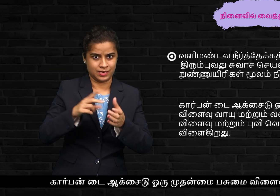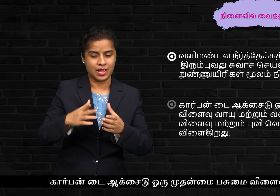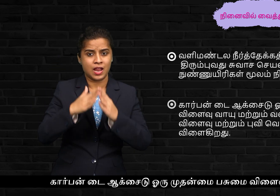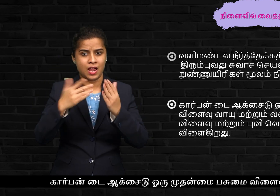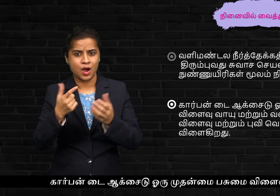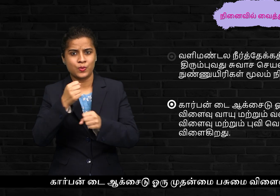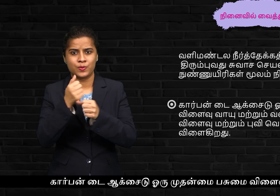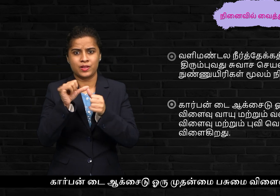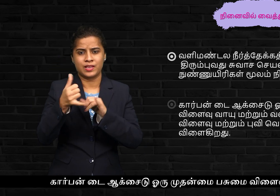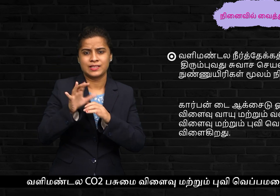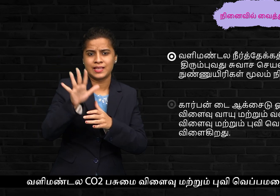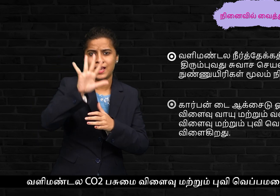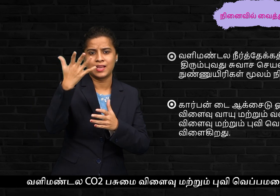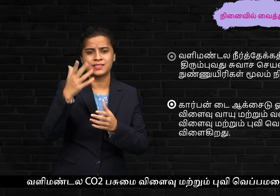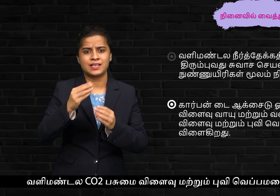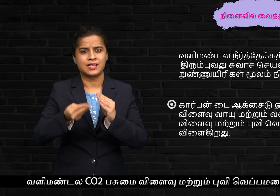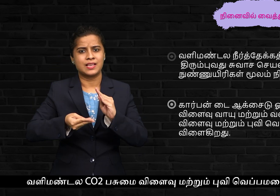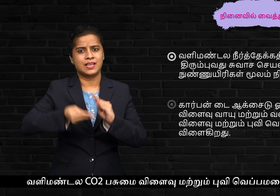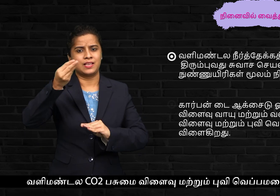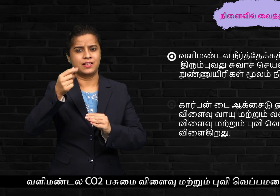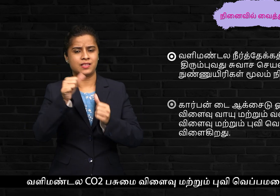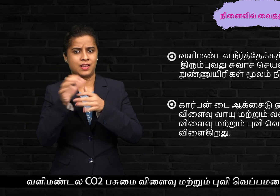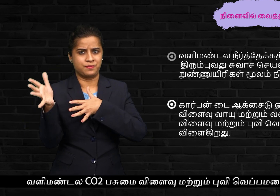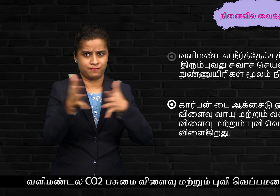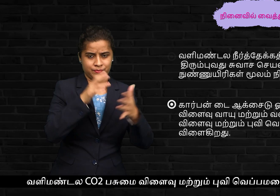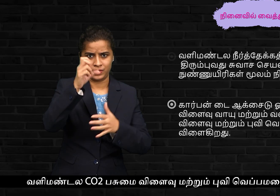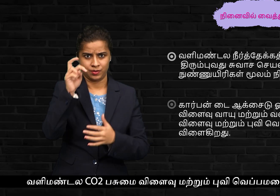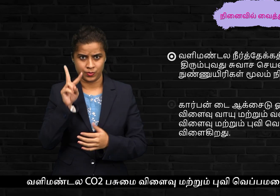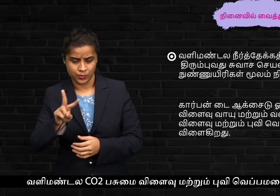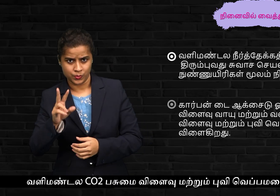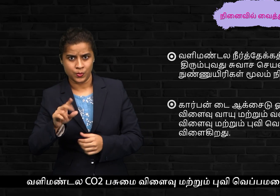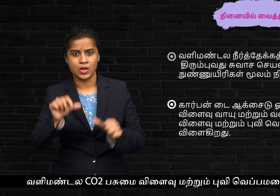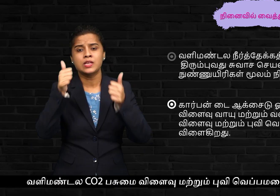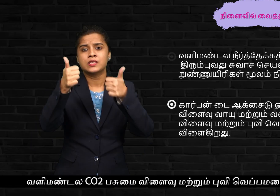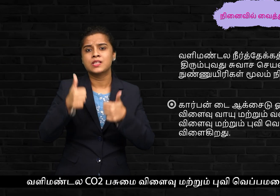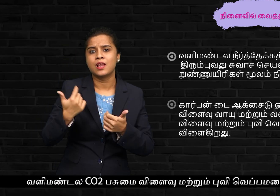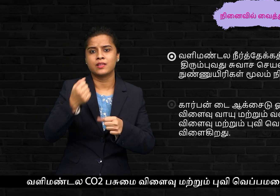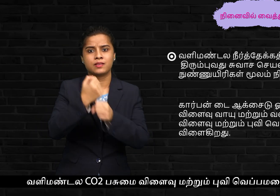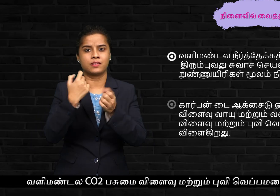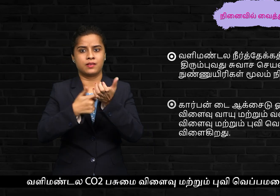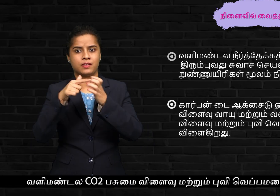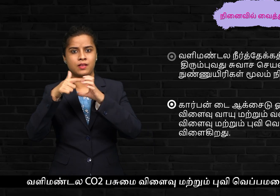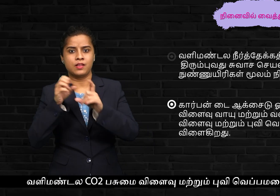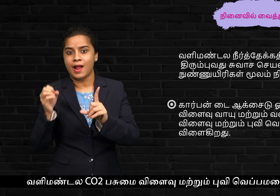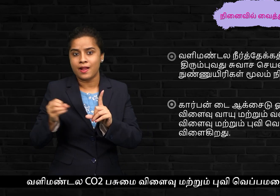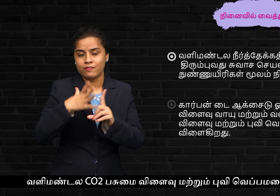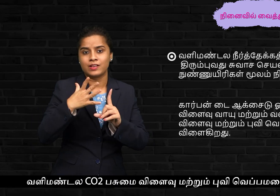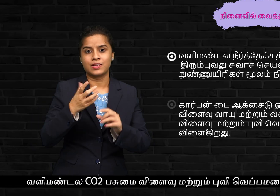வாயு மற்றும் வளிமண்டல CO2 பசுமை விளைவு மற்றும் புவி வெப்பமடைதலில் விளைகிறது.